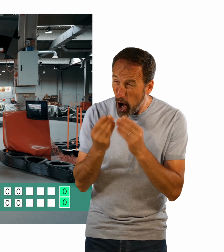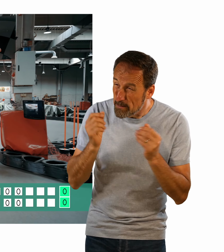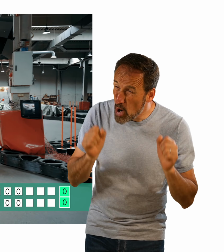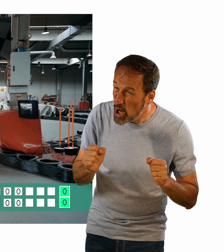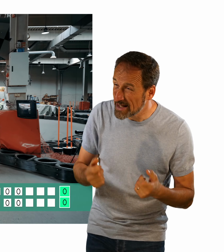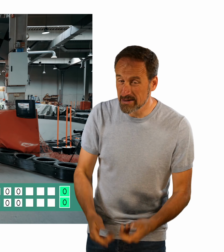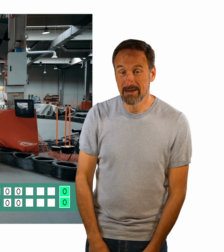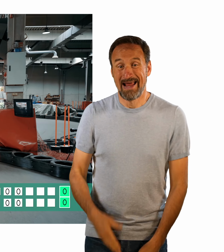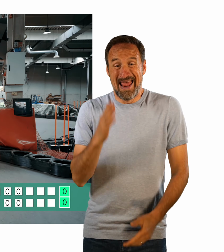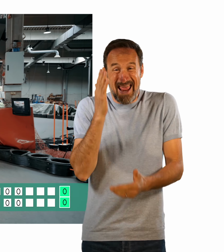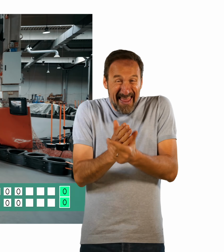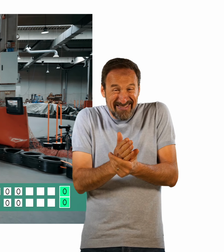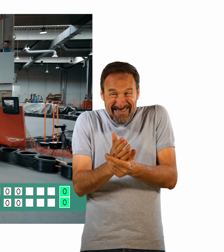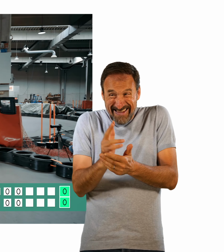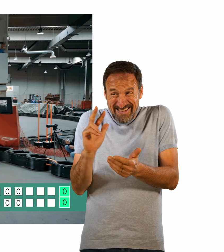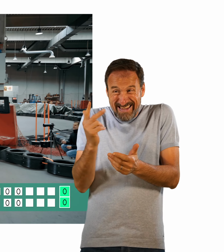nein!